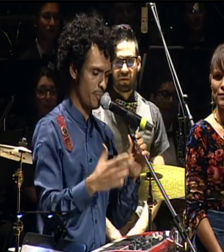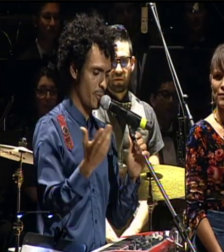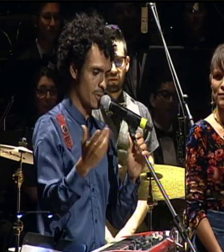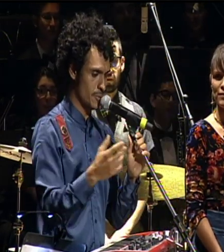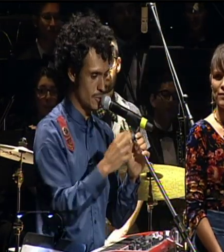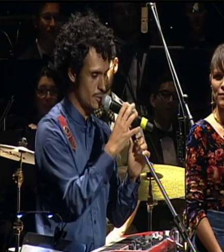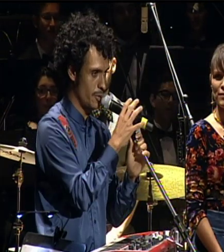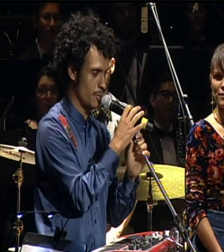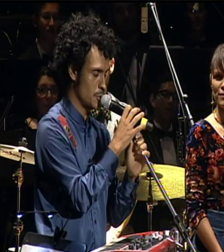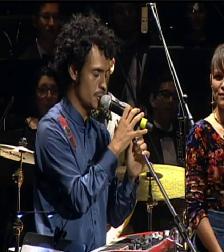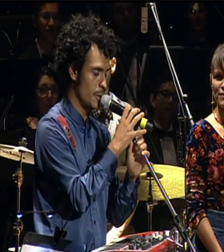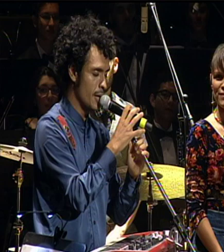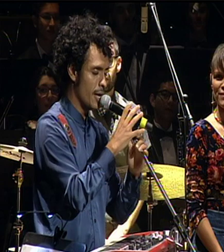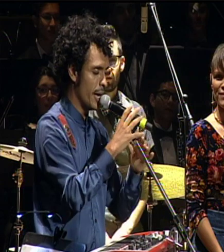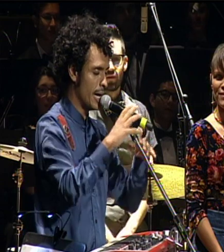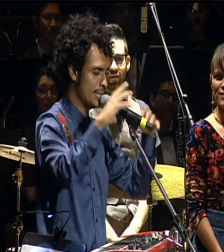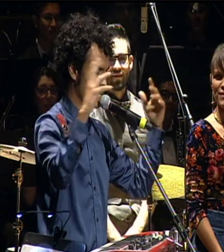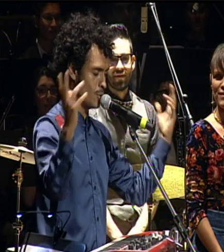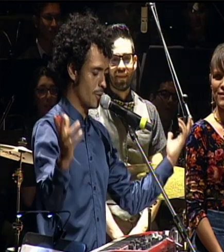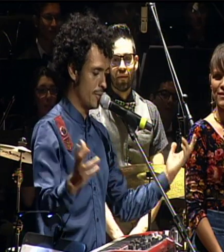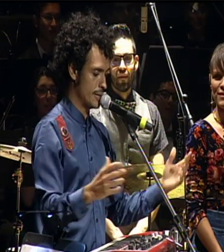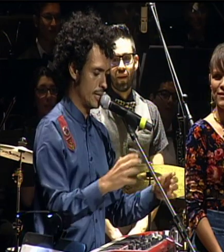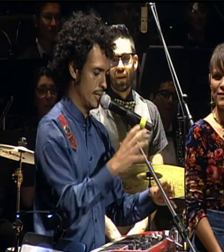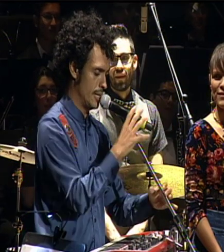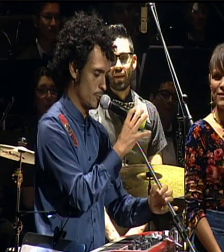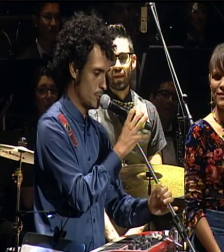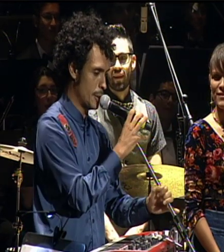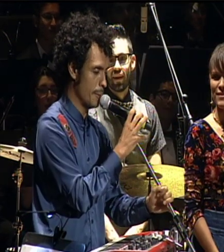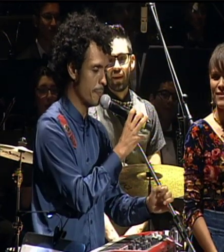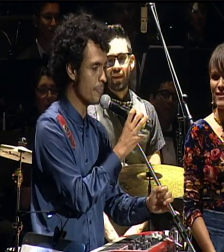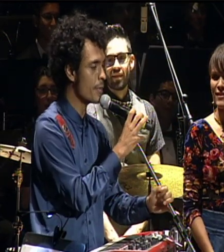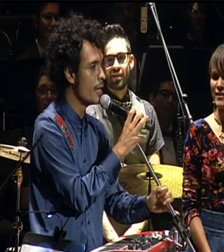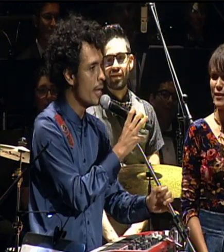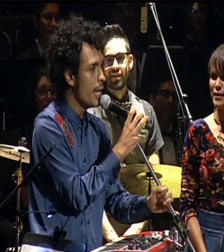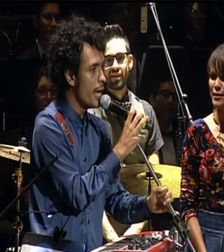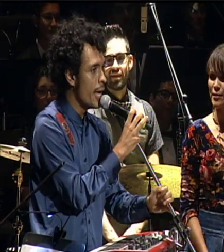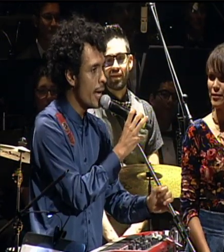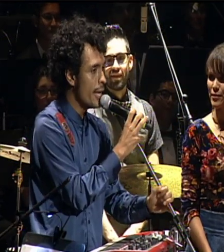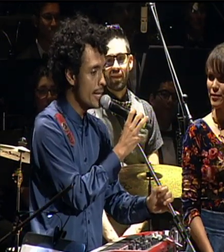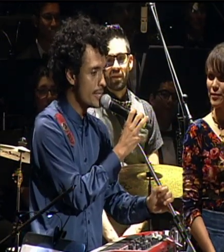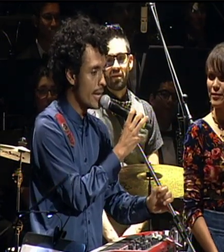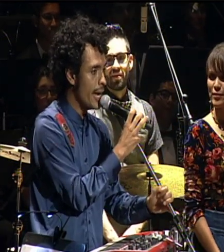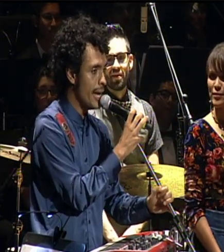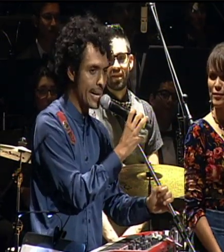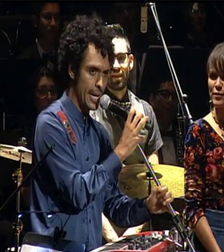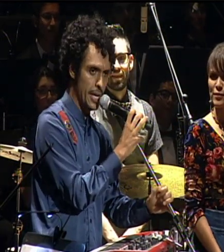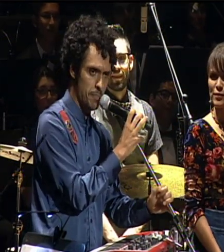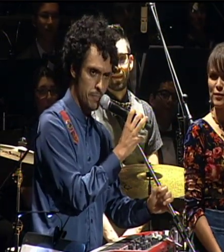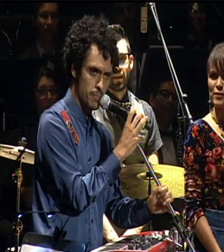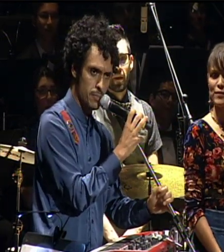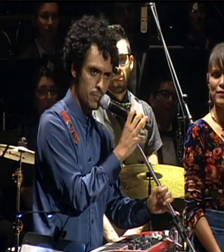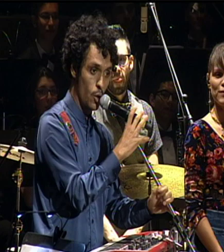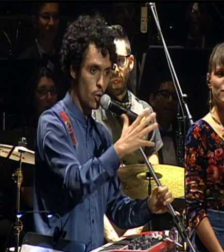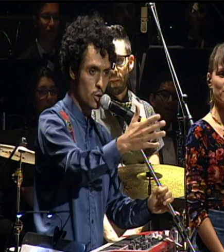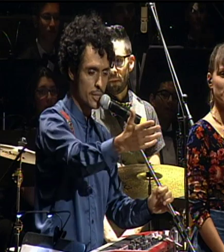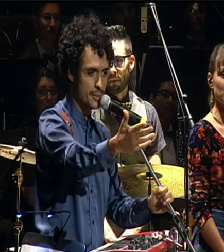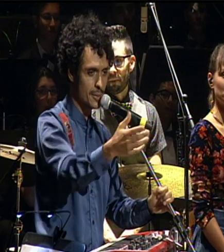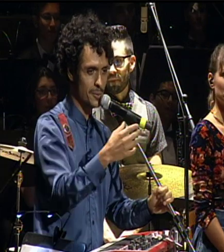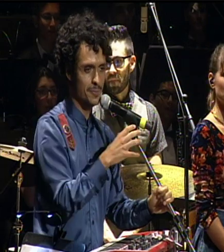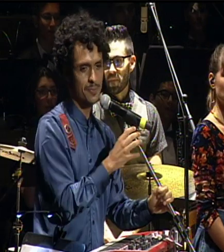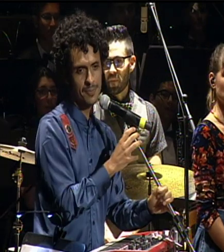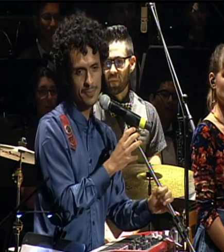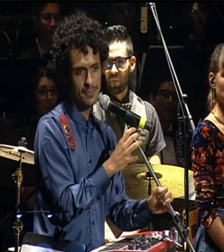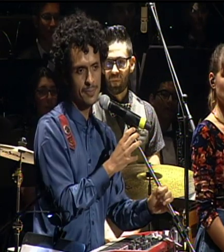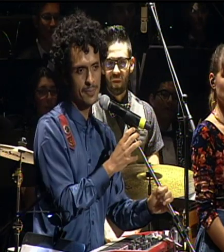muy grande, pero bueno, continuemos. En la literatura universal de la música, y es el Requiem. Lo conocen,